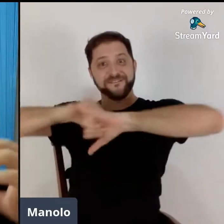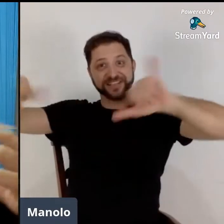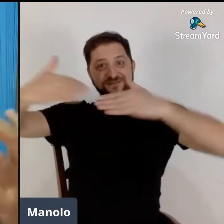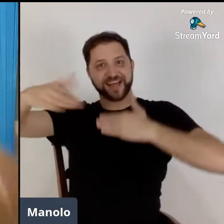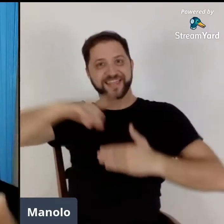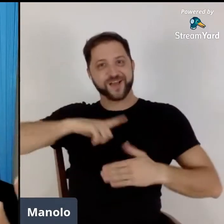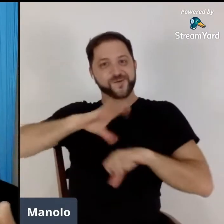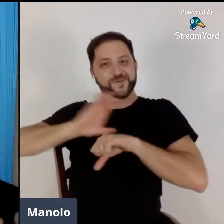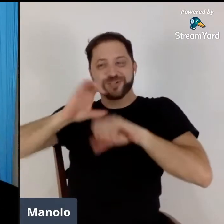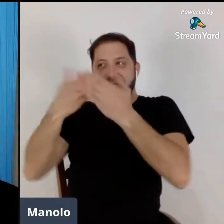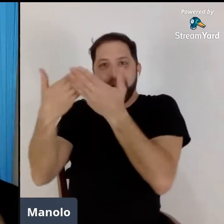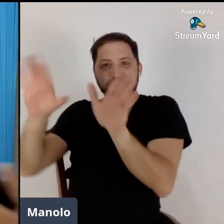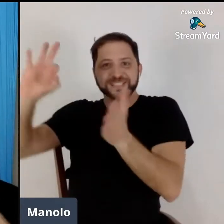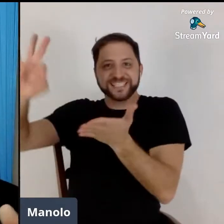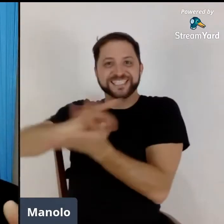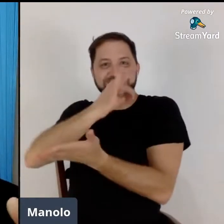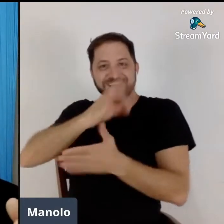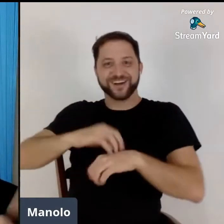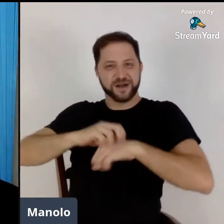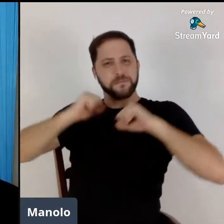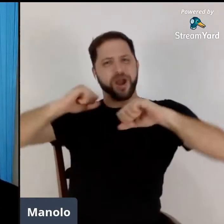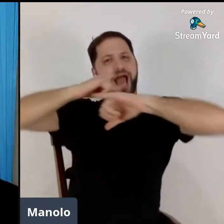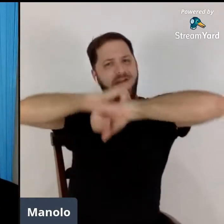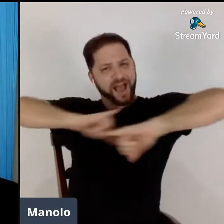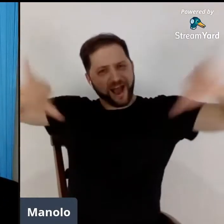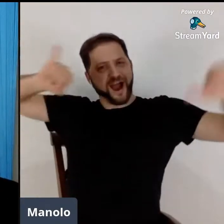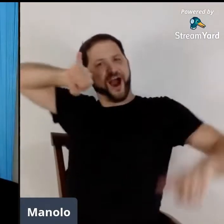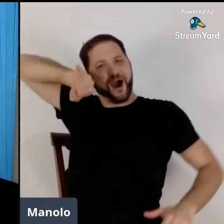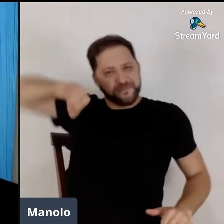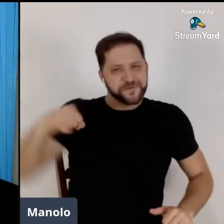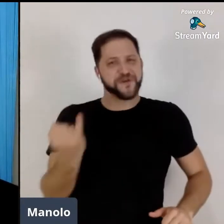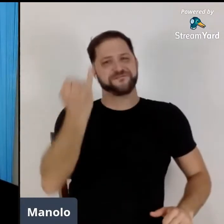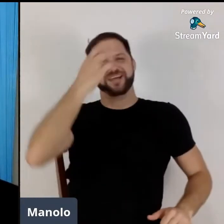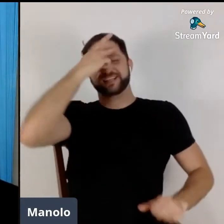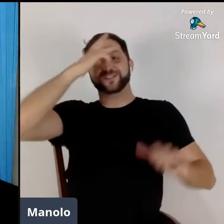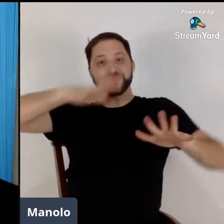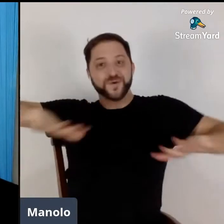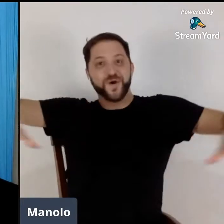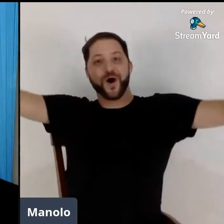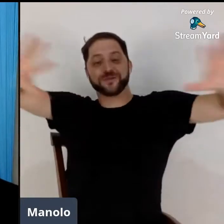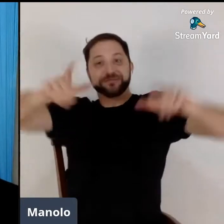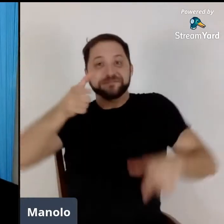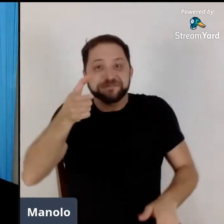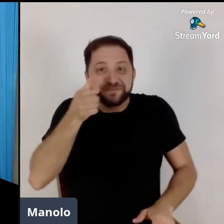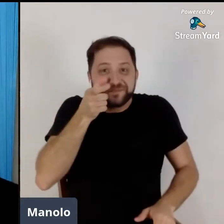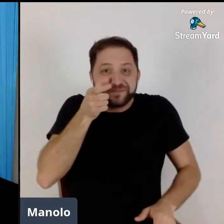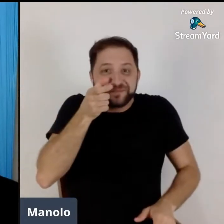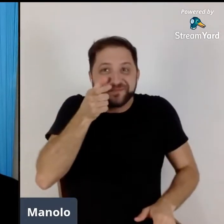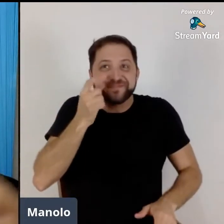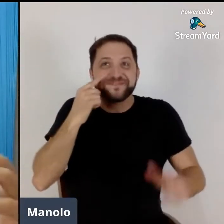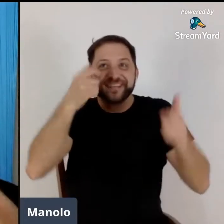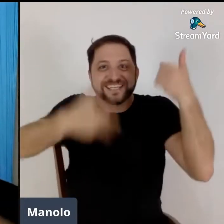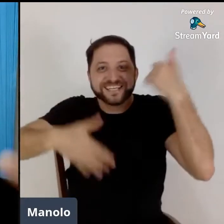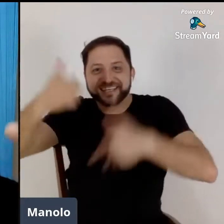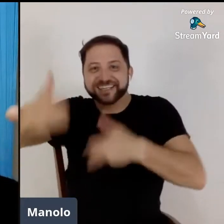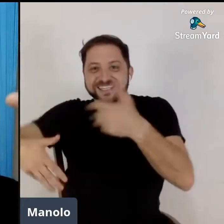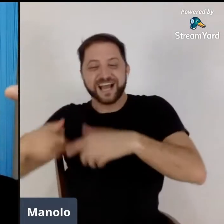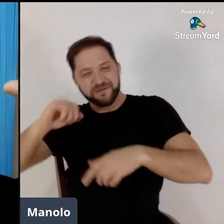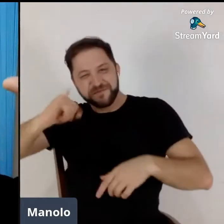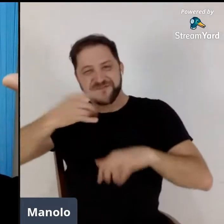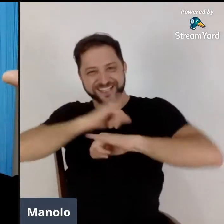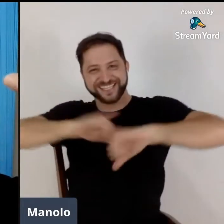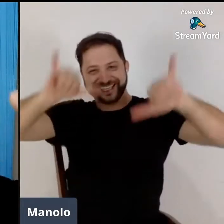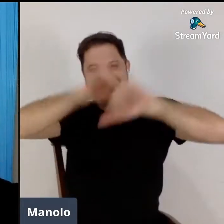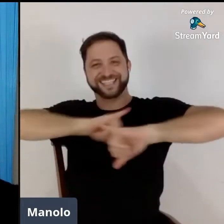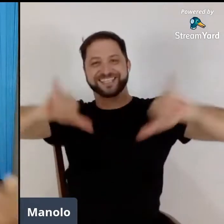você falar sobre o Duolibras agora. Aproveita que você está com toda a resistência ouvindo e faz o teu